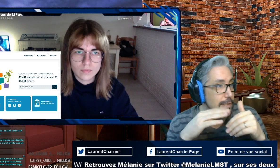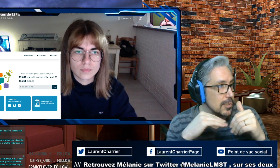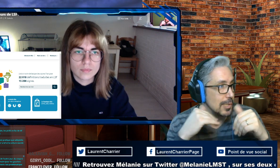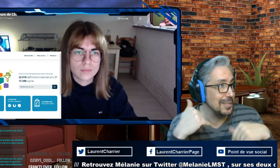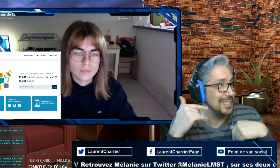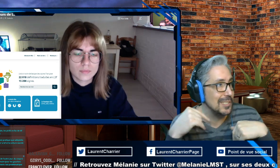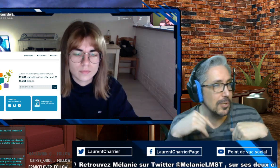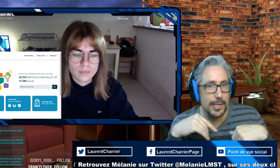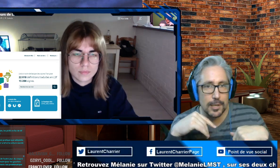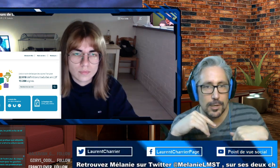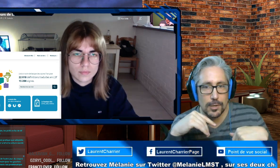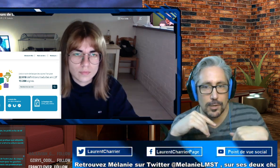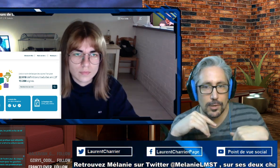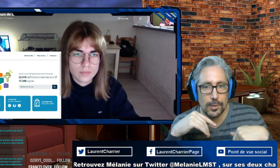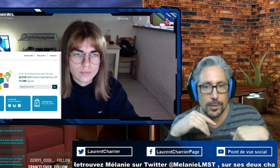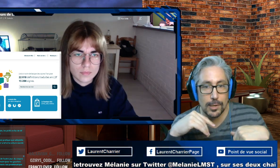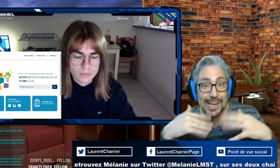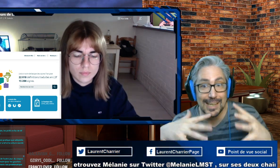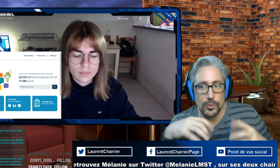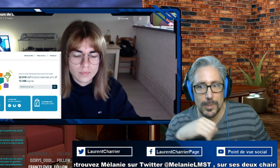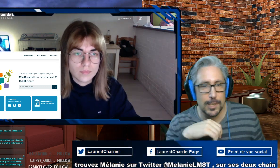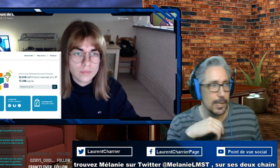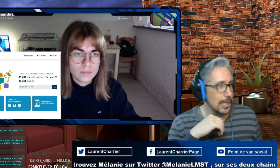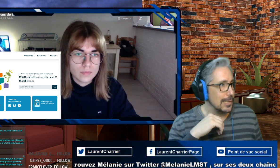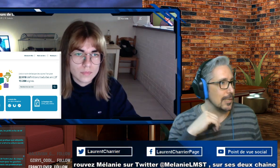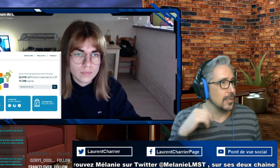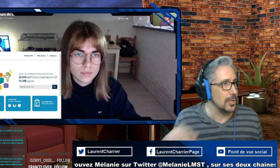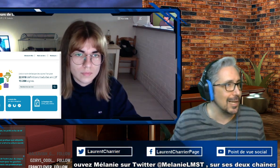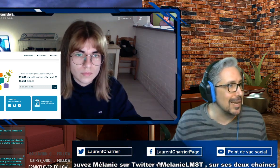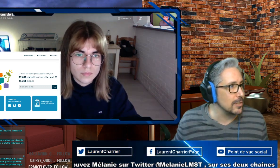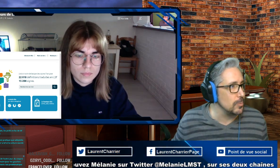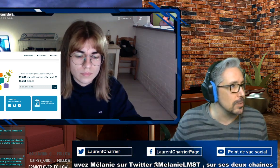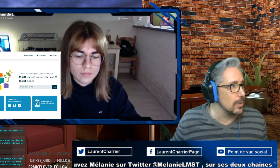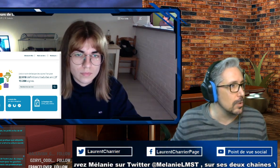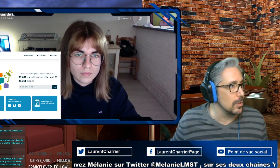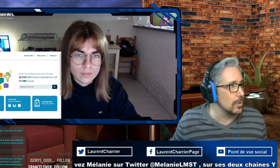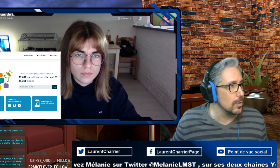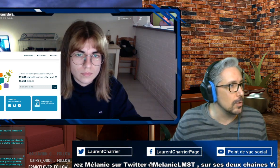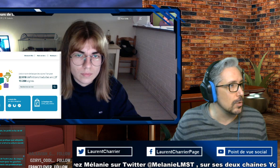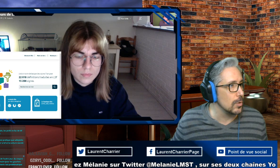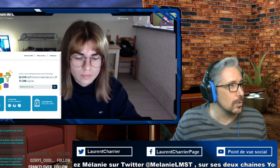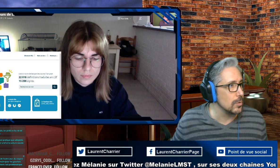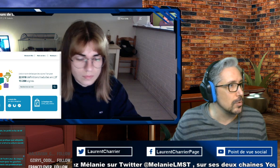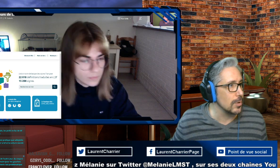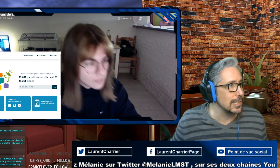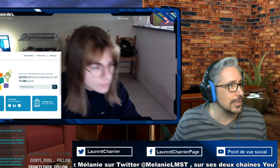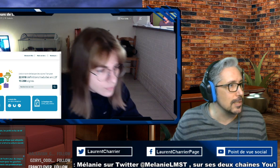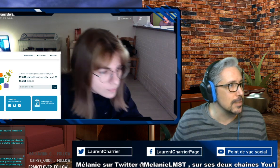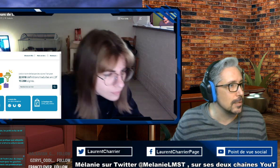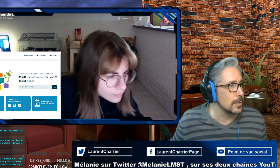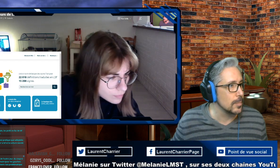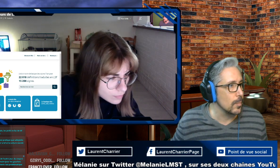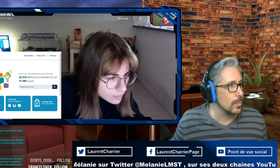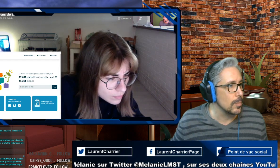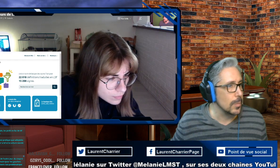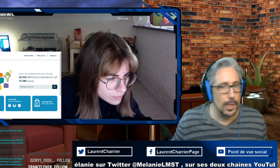Donc, c'est Elix, c'est un dictionnaire gratuit. C'est un dictionnaire gratuit de langue des